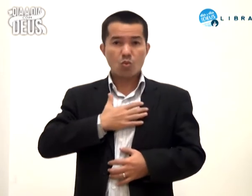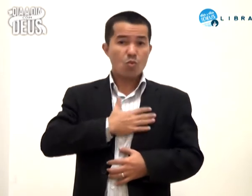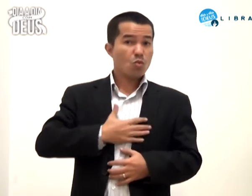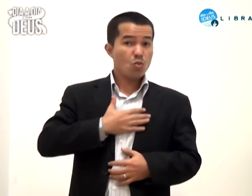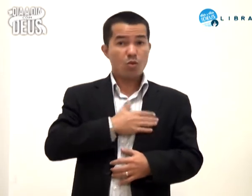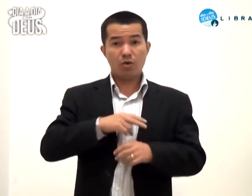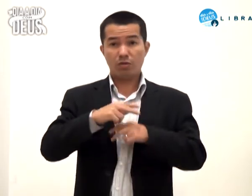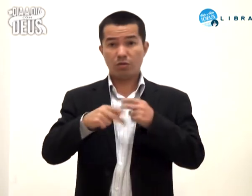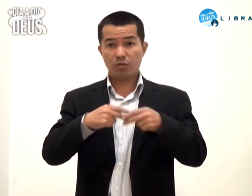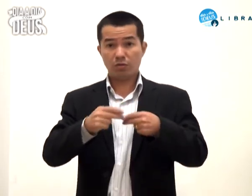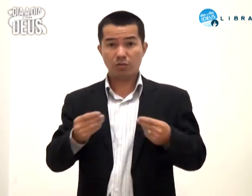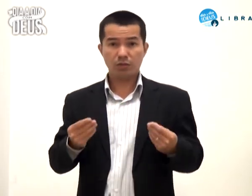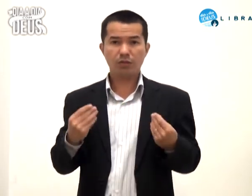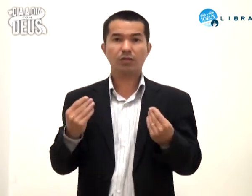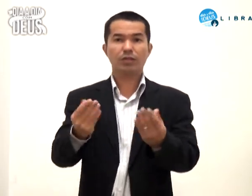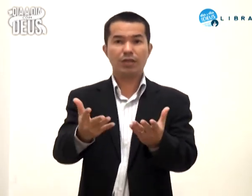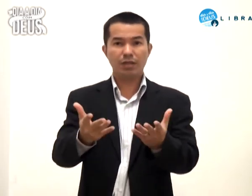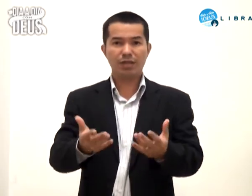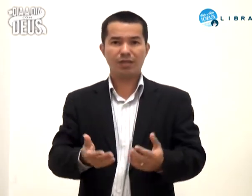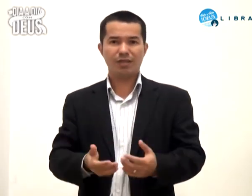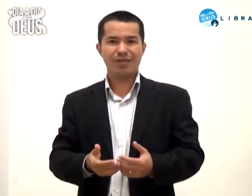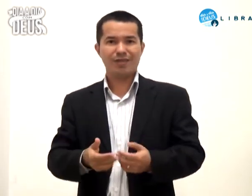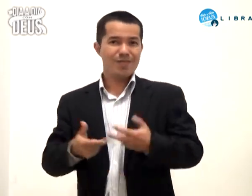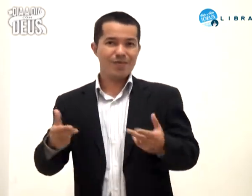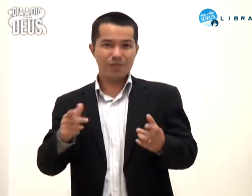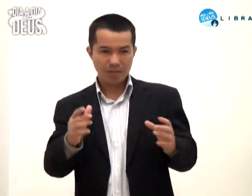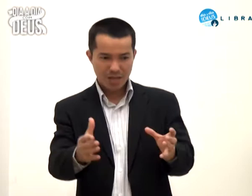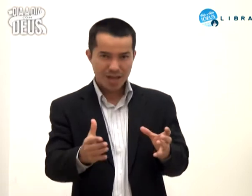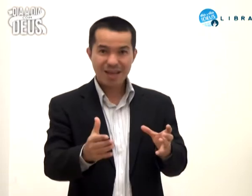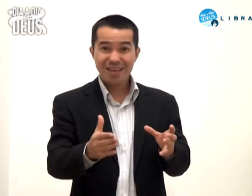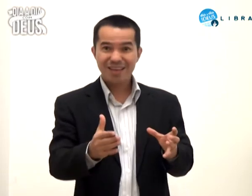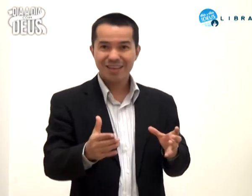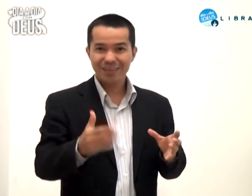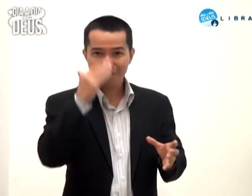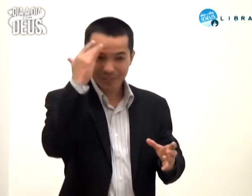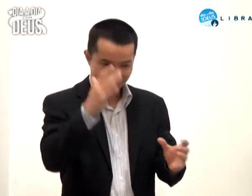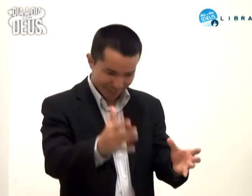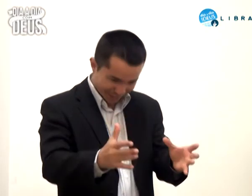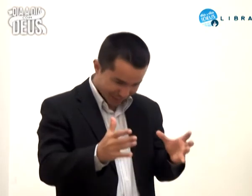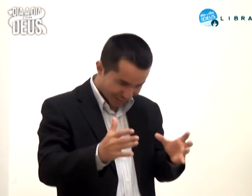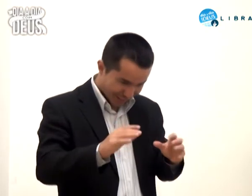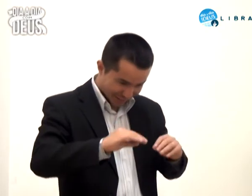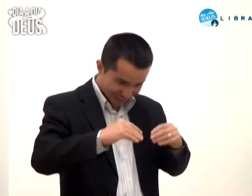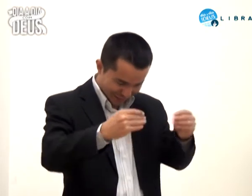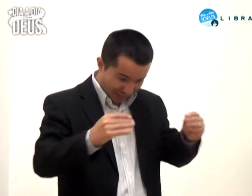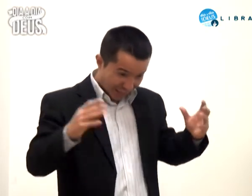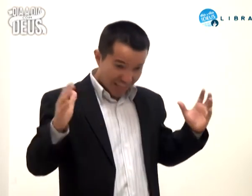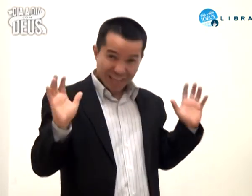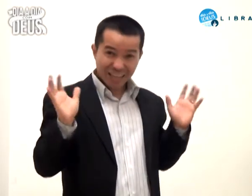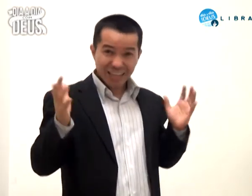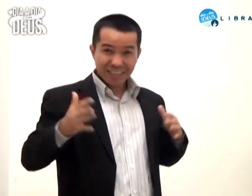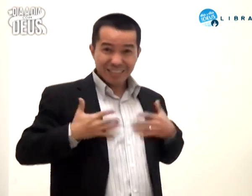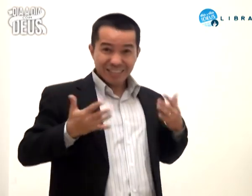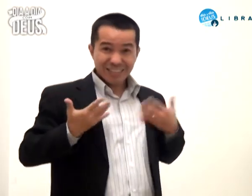fica esperando a reação. Se você é uma pessoa que gosta de dar presente, não é verdade? A gente fica lá torcendo para ver o olhinho,